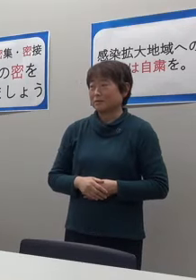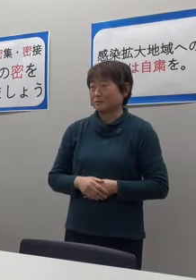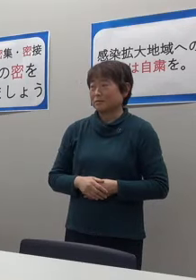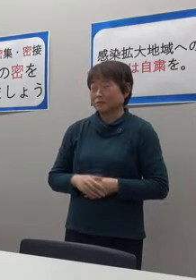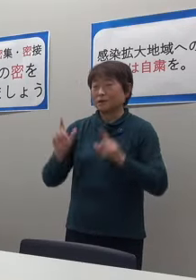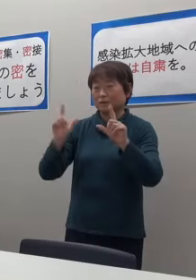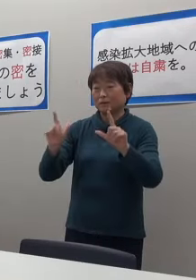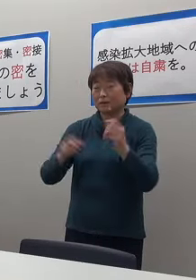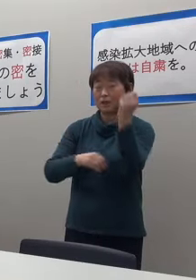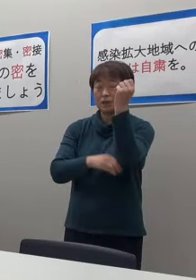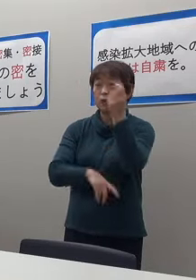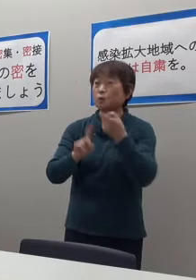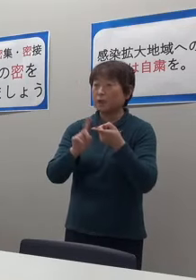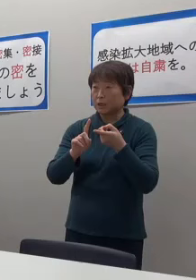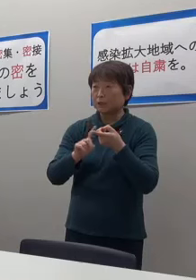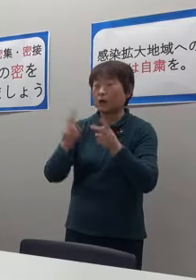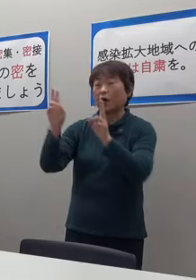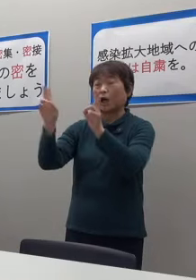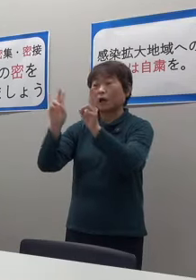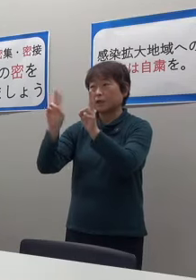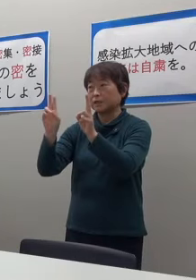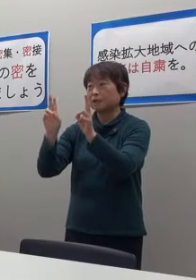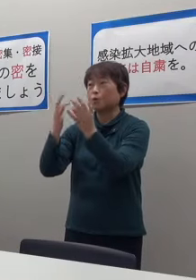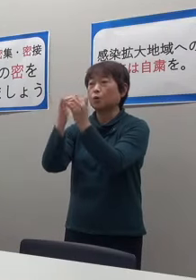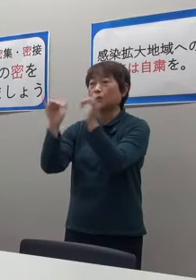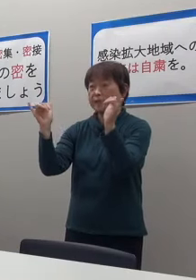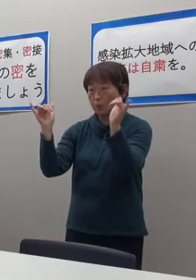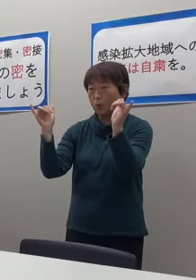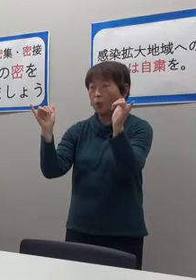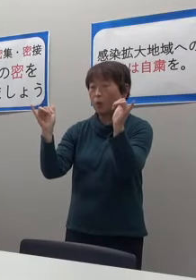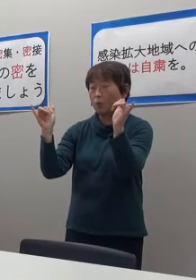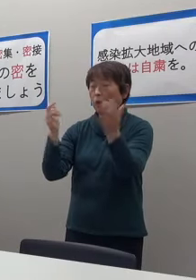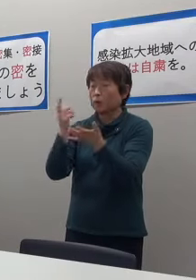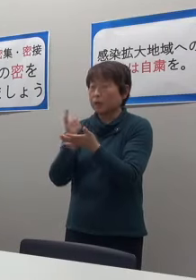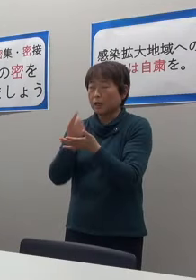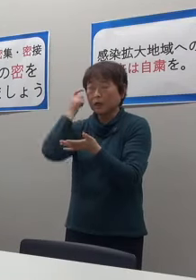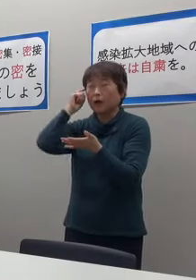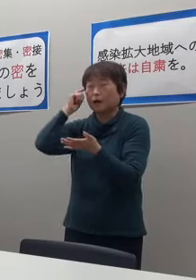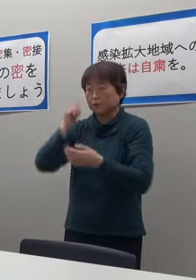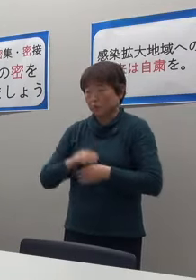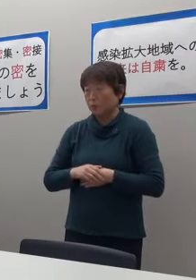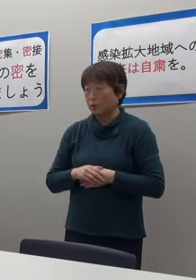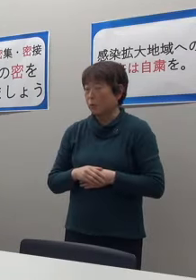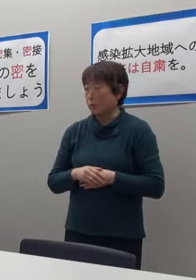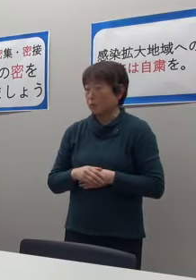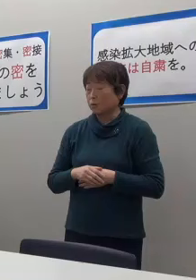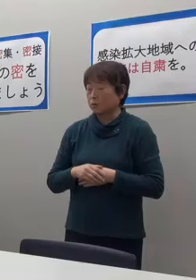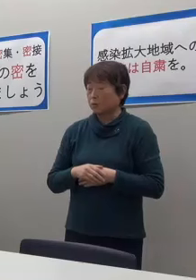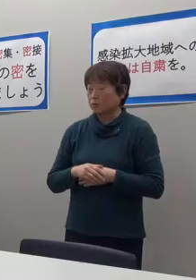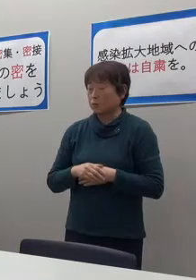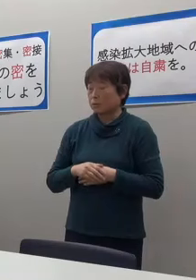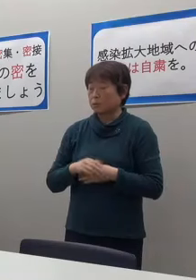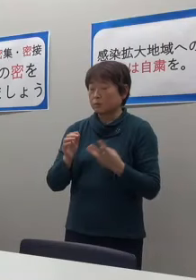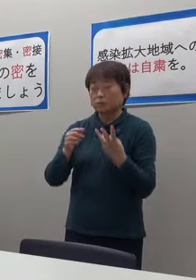には会社の方のみで、まあ、考えますと、今回まず、最初の接